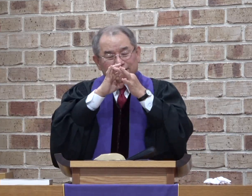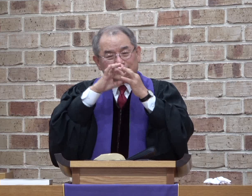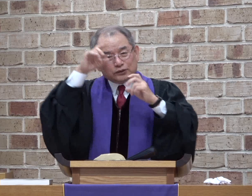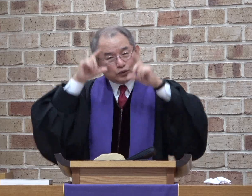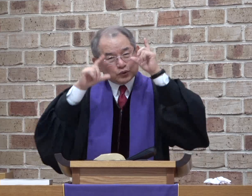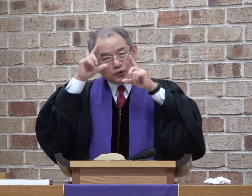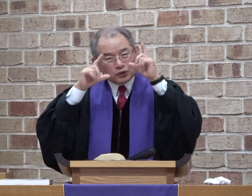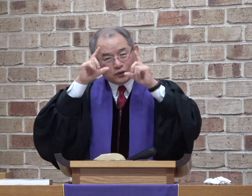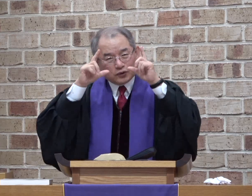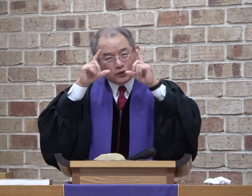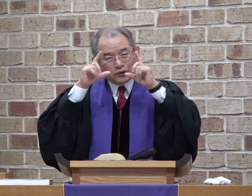모습을 보면